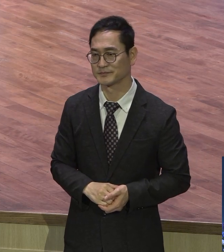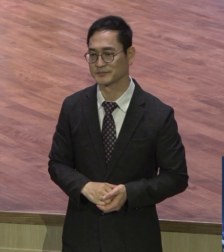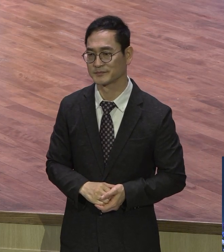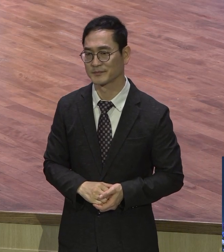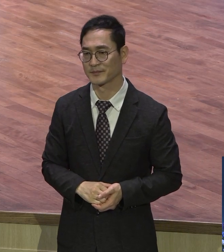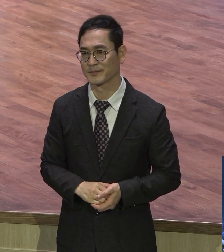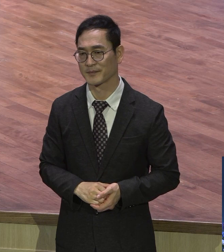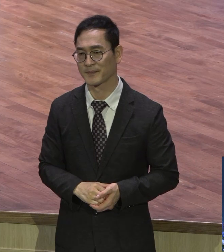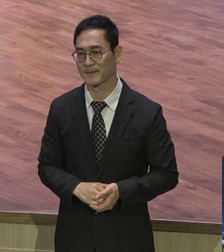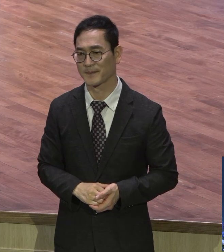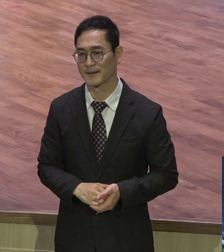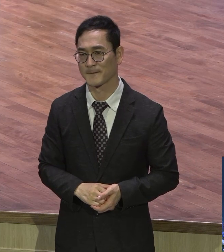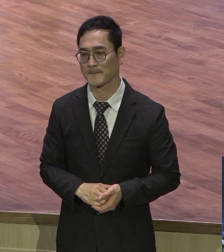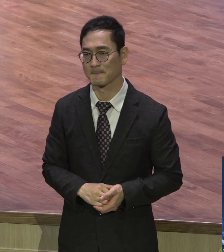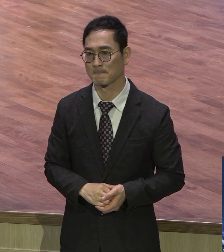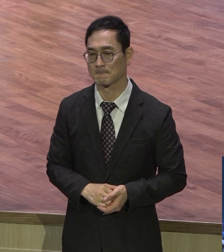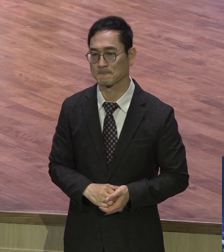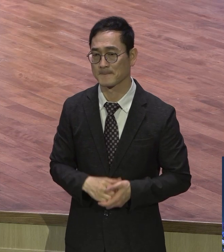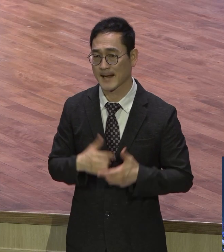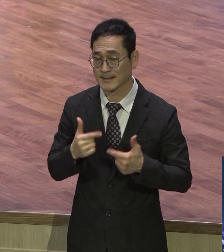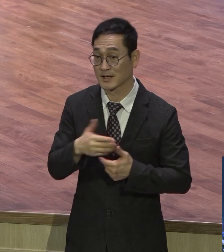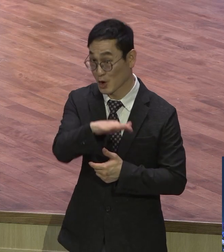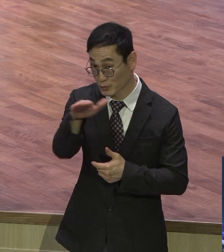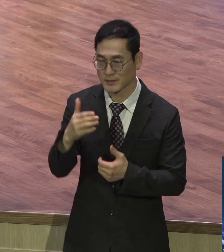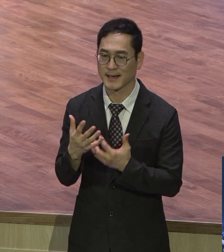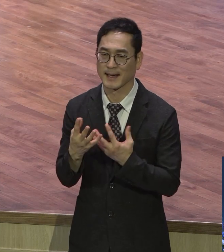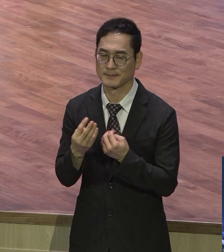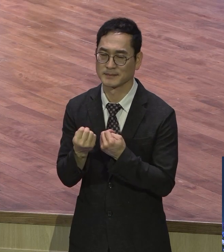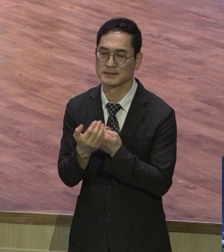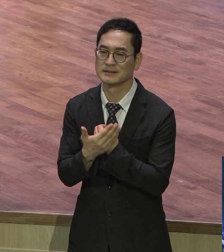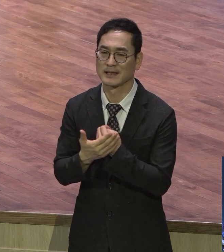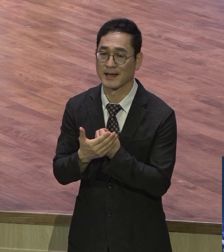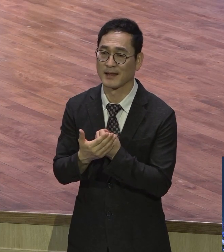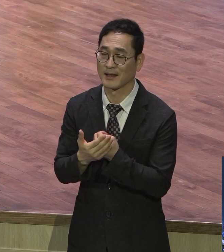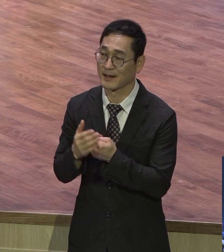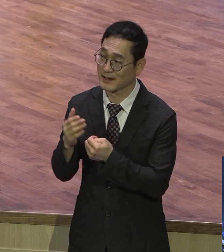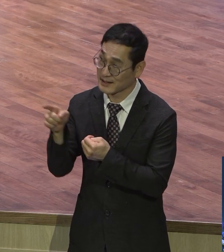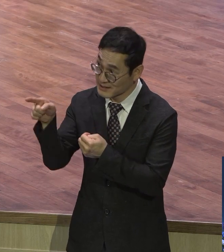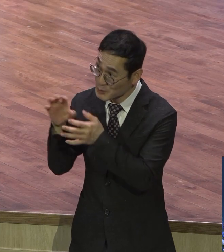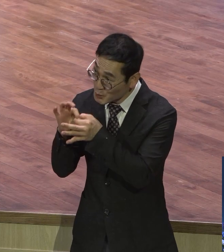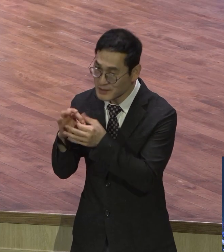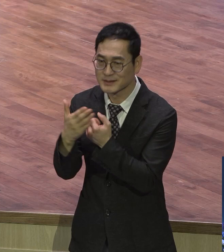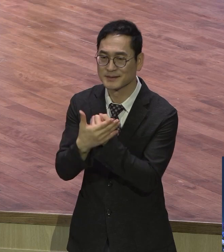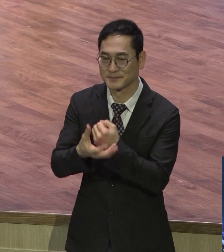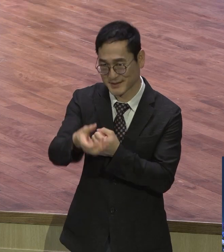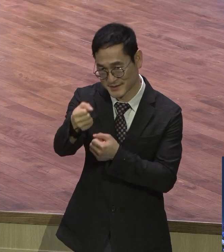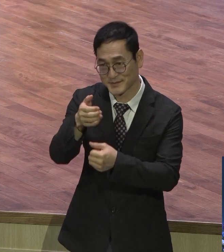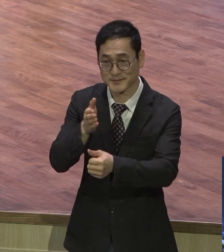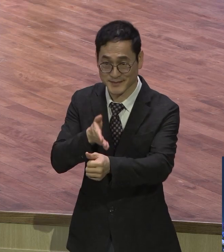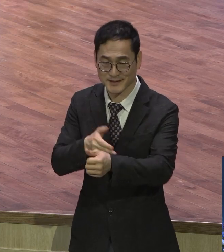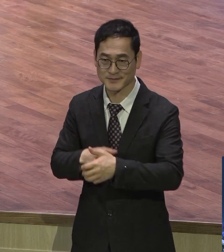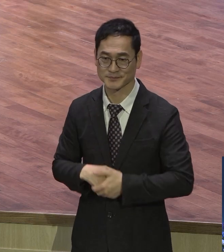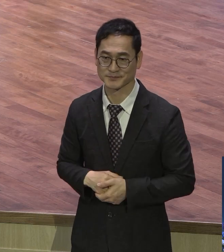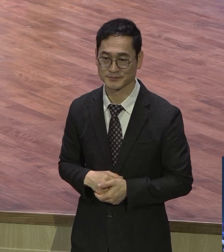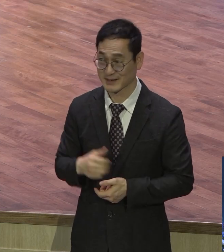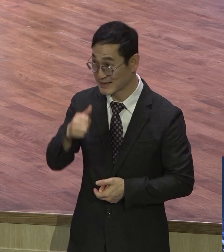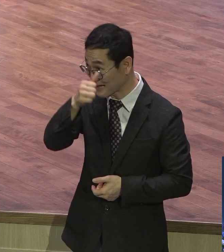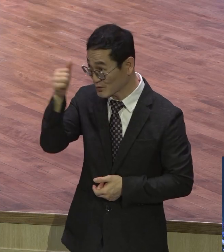날마다 만날 때면 은혜 받으시기 바랍니다 은혜 받아야 돼요 우리 자노들 그냥 자노들 아닙니다